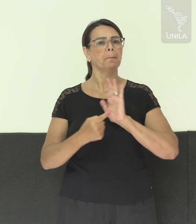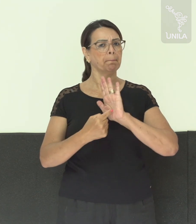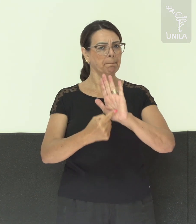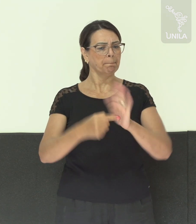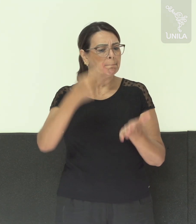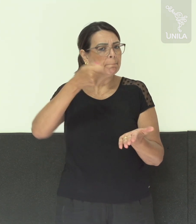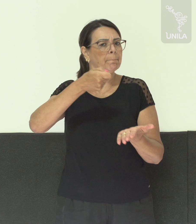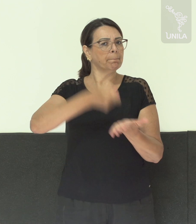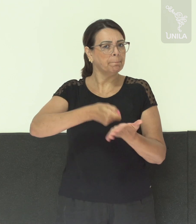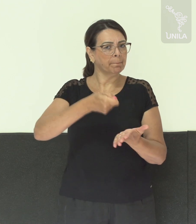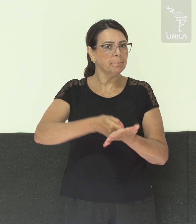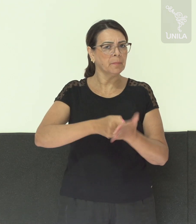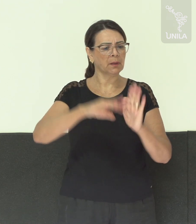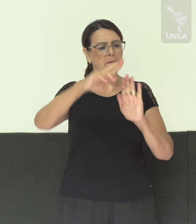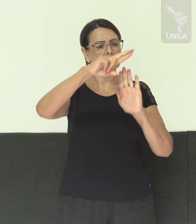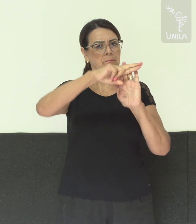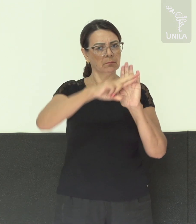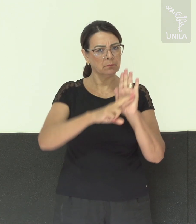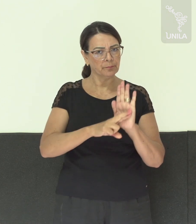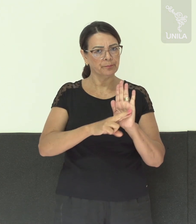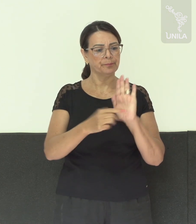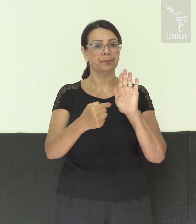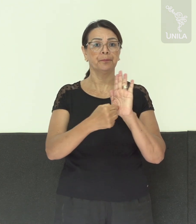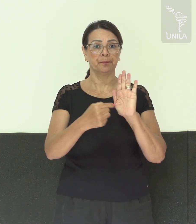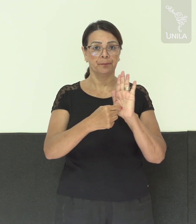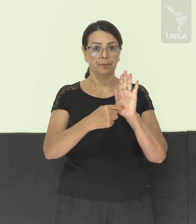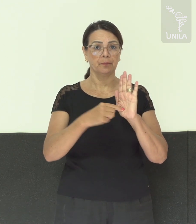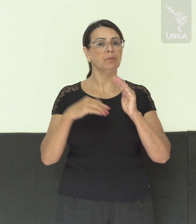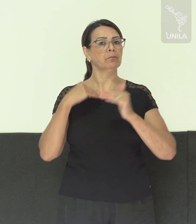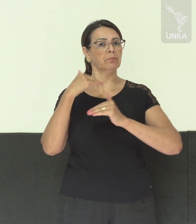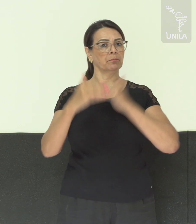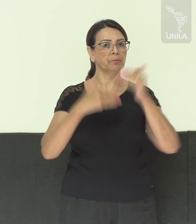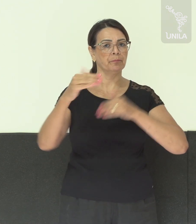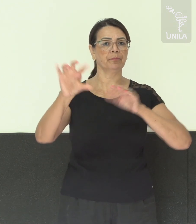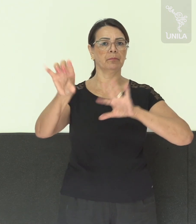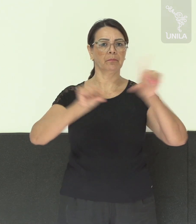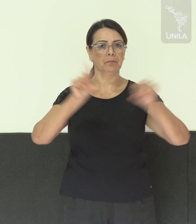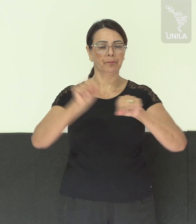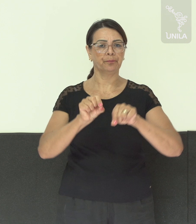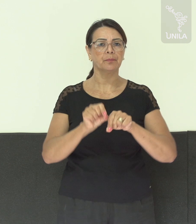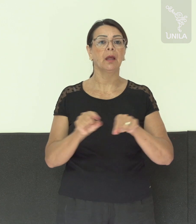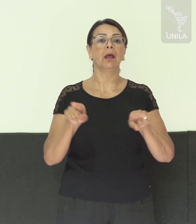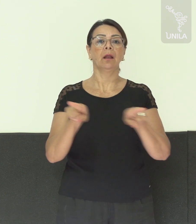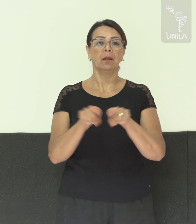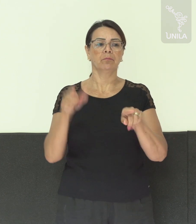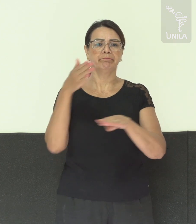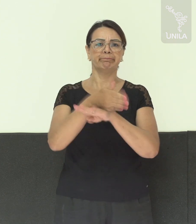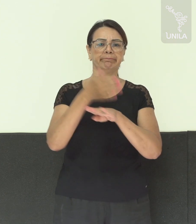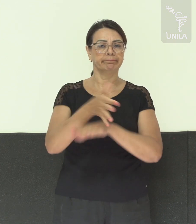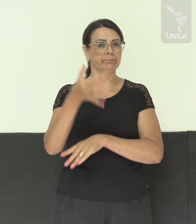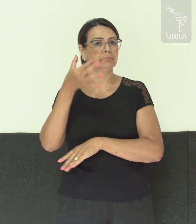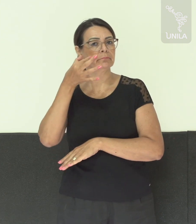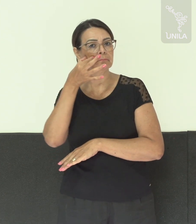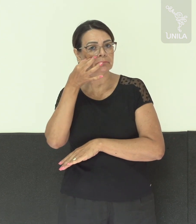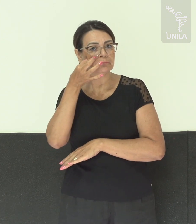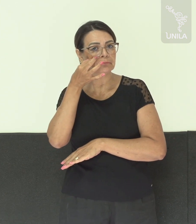de todas as normas estabelecidas no presente processo seletivo, e comparecendo presencialmente